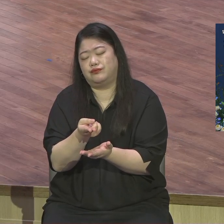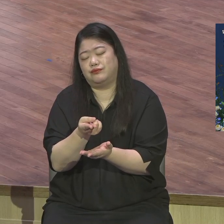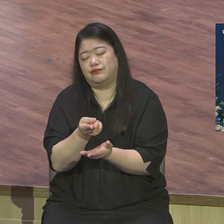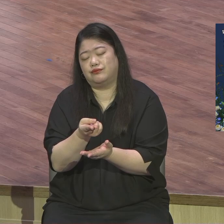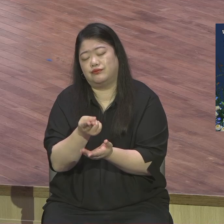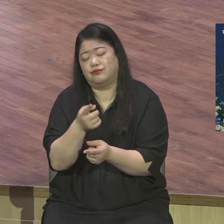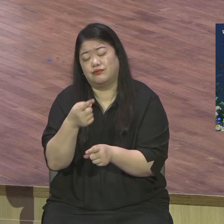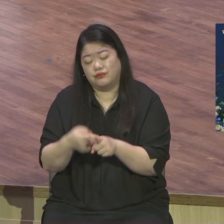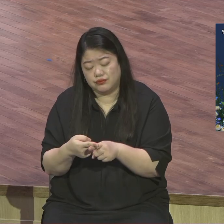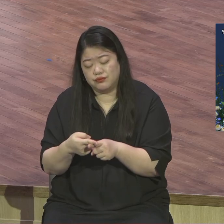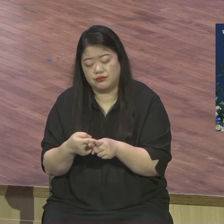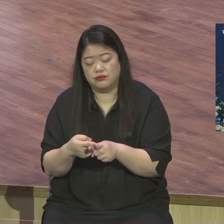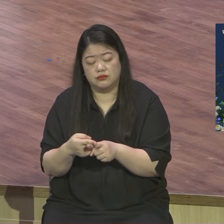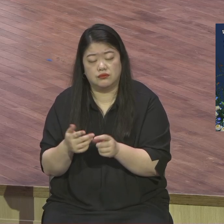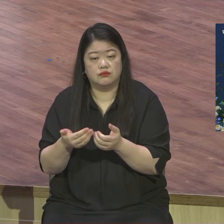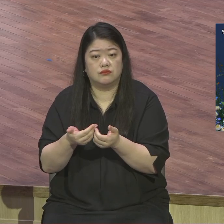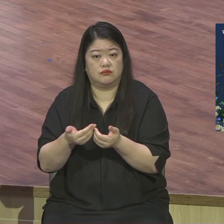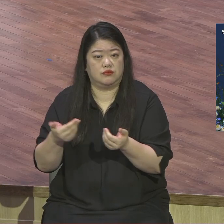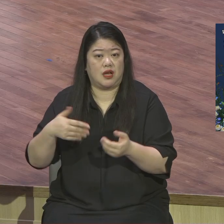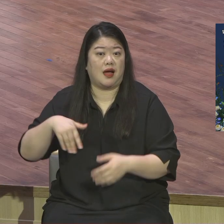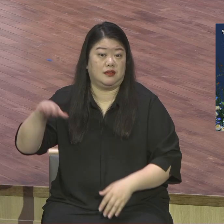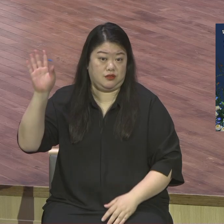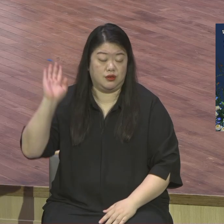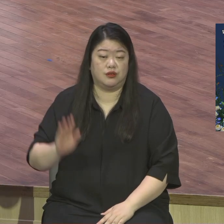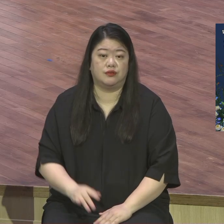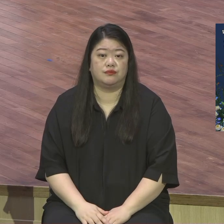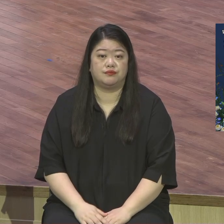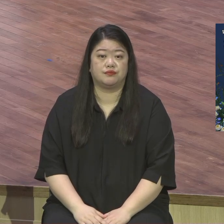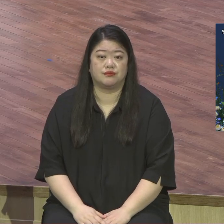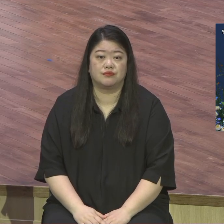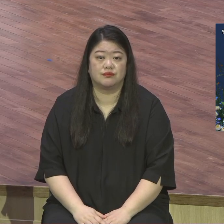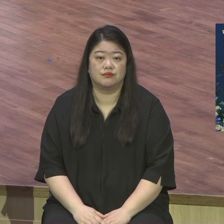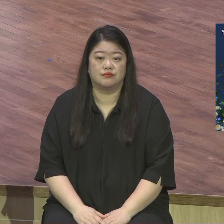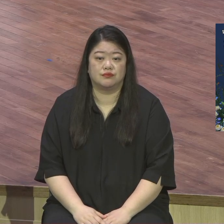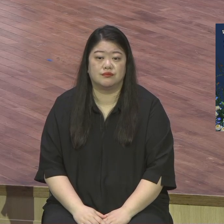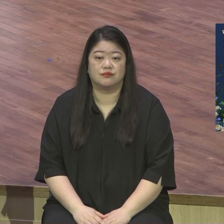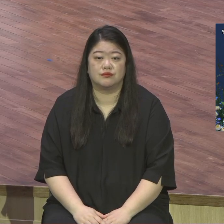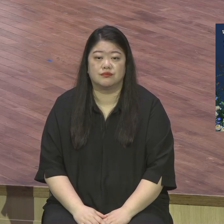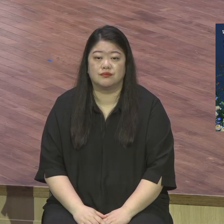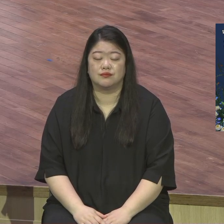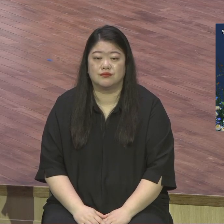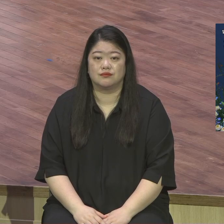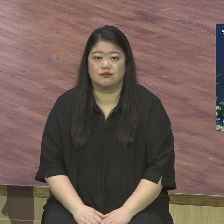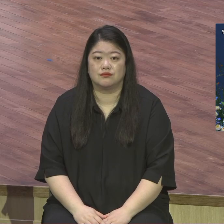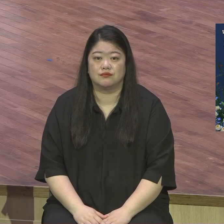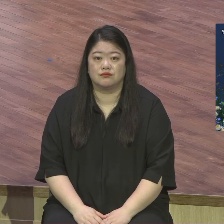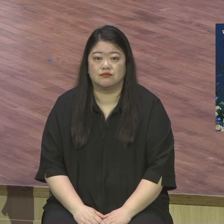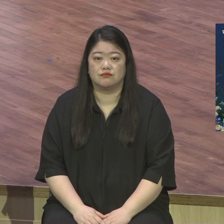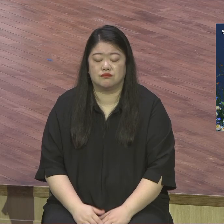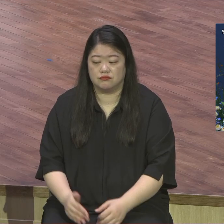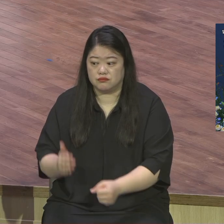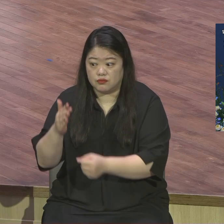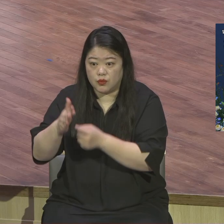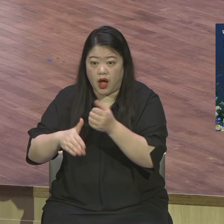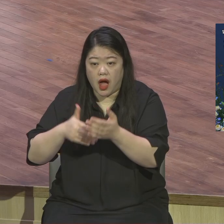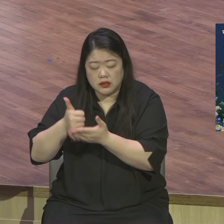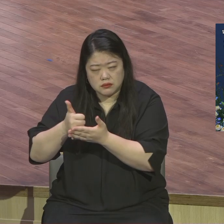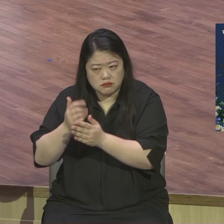자다가 가는 거예요 자다가 무슨 이유가 있어요